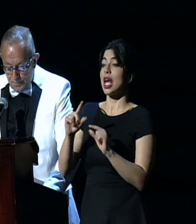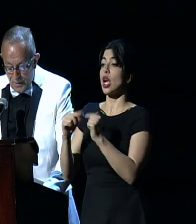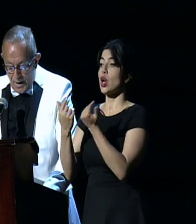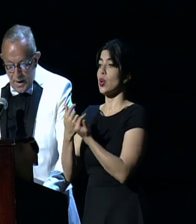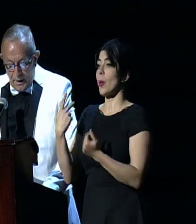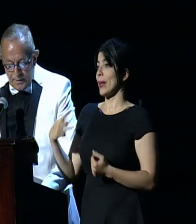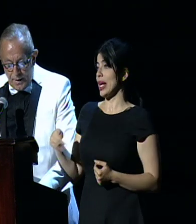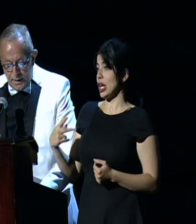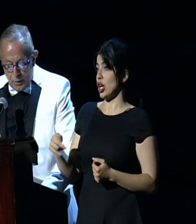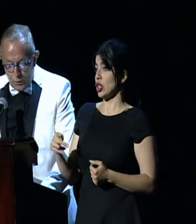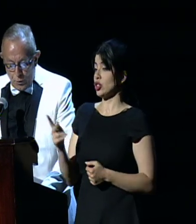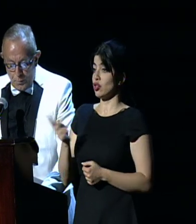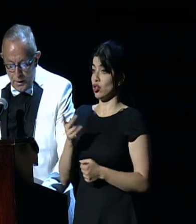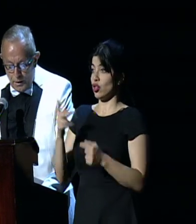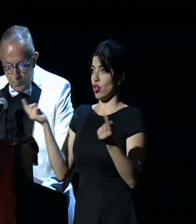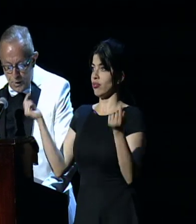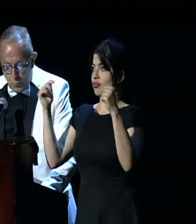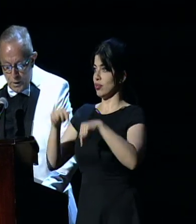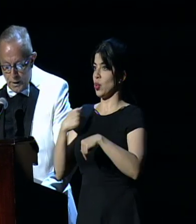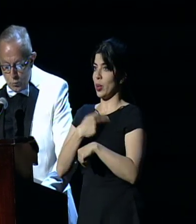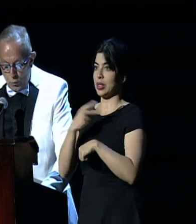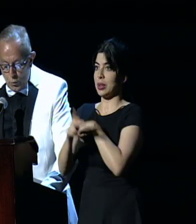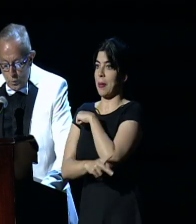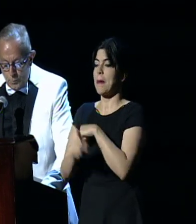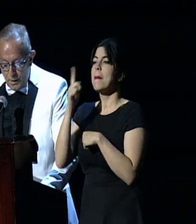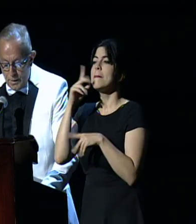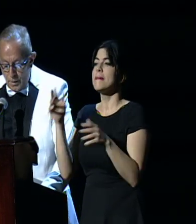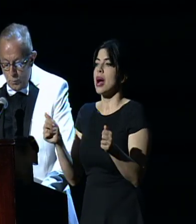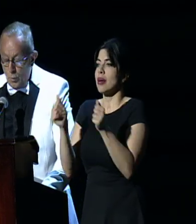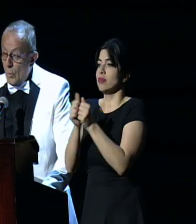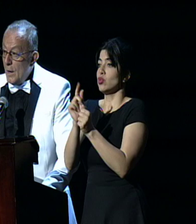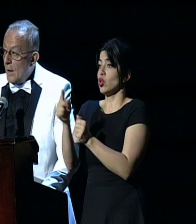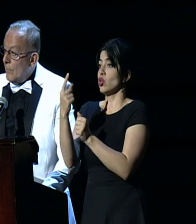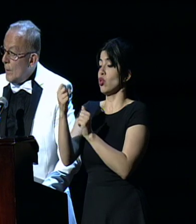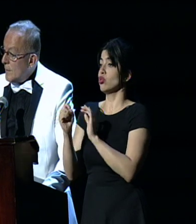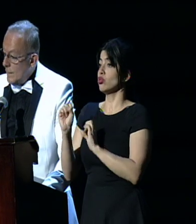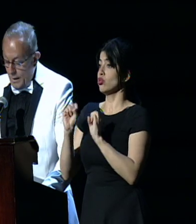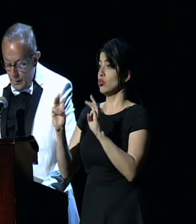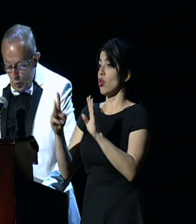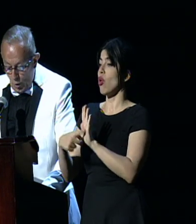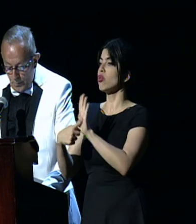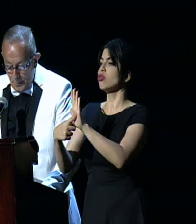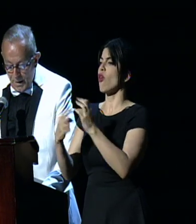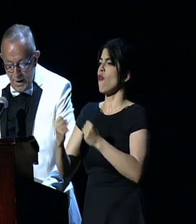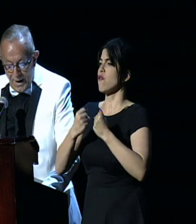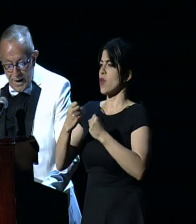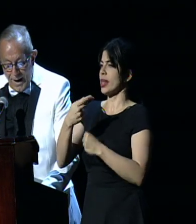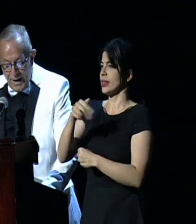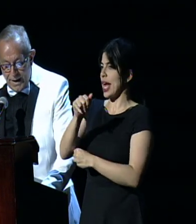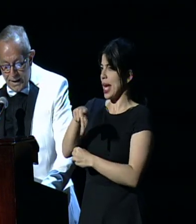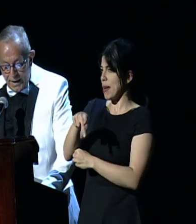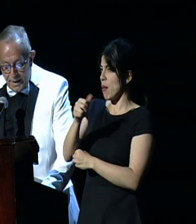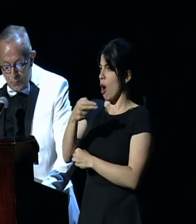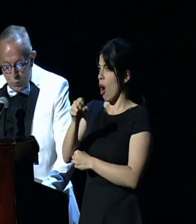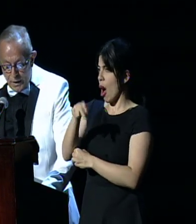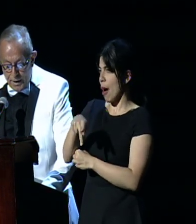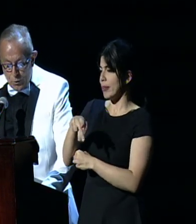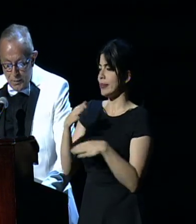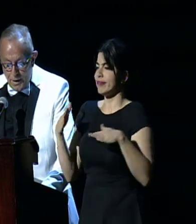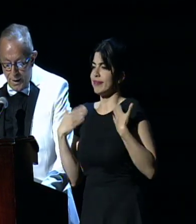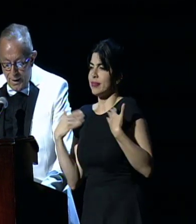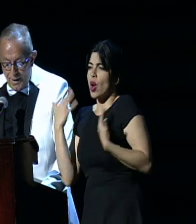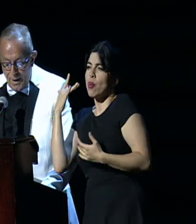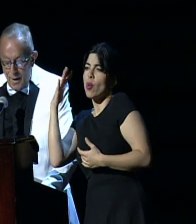Peligrosos, están aquí en nuestro país para unir en un solo espectáculo la fuerza del hip hop, la alegría de la